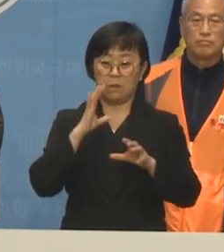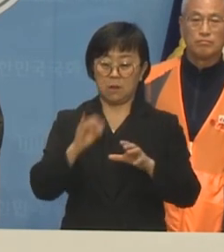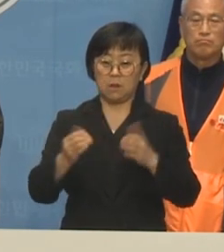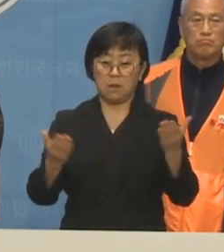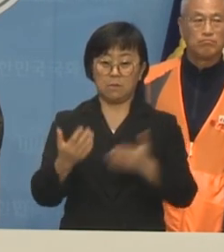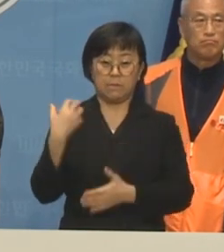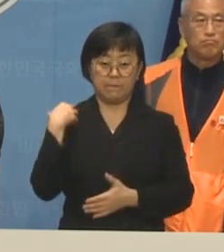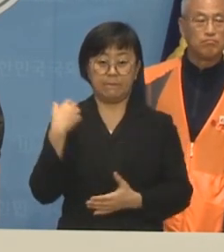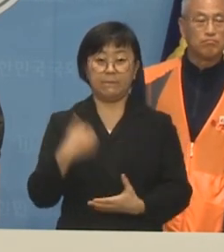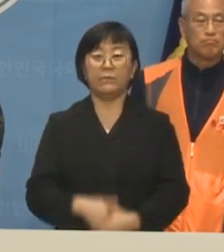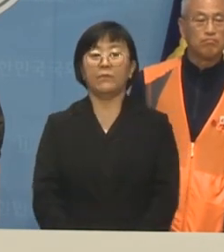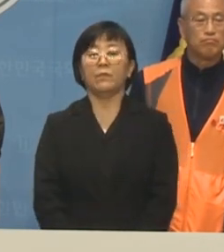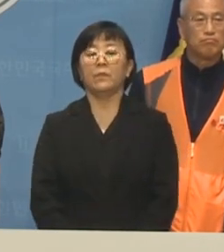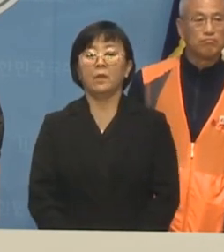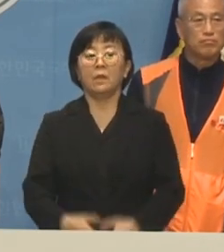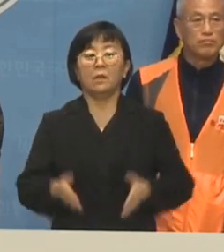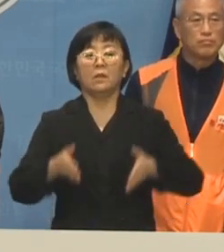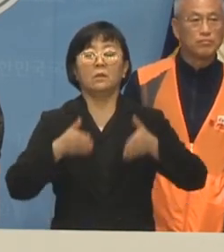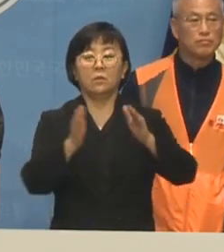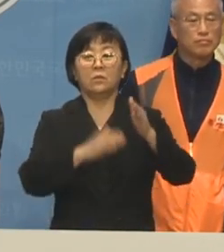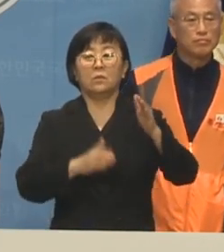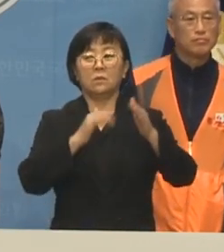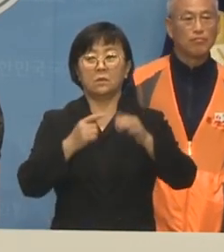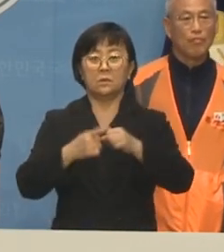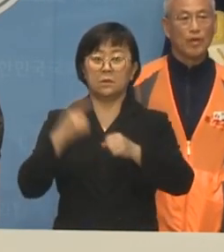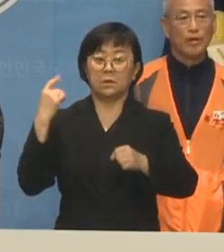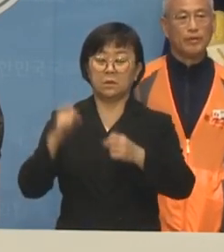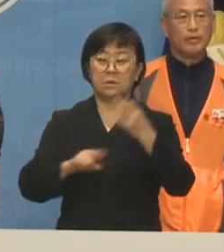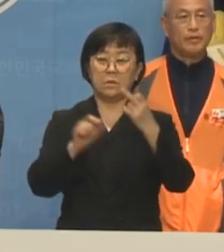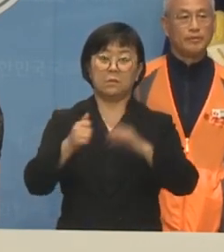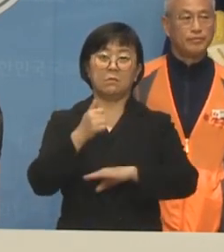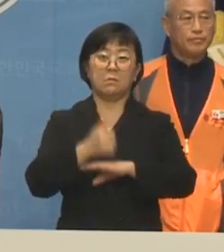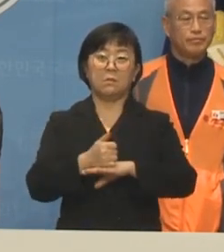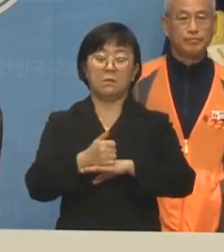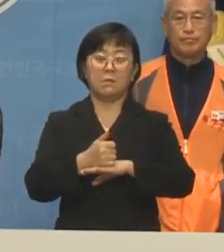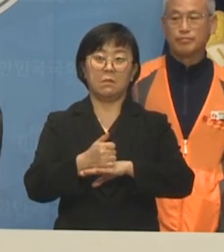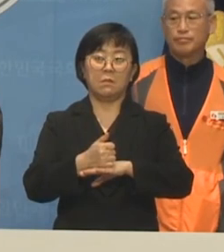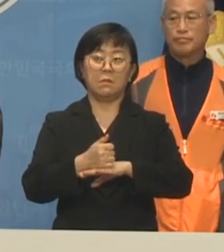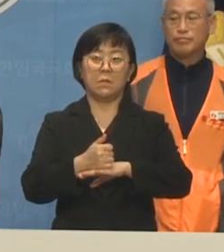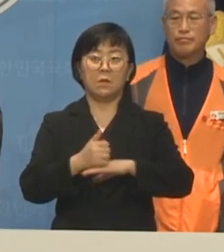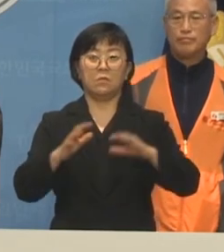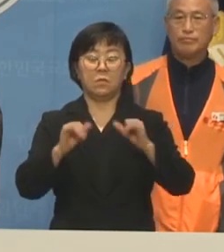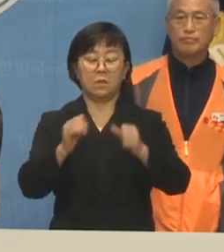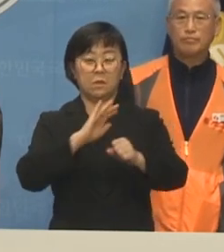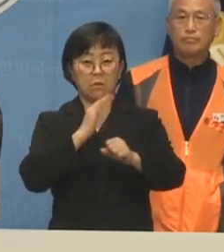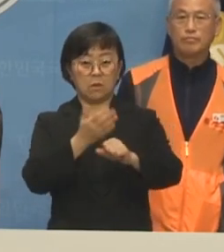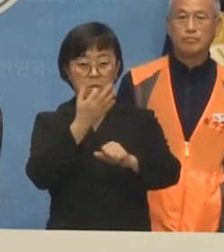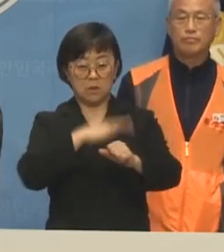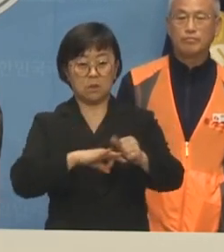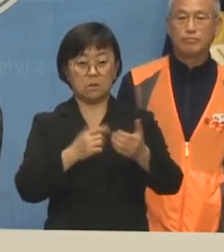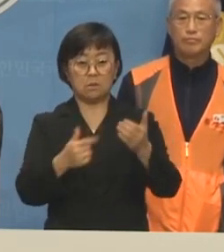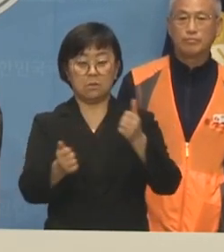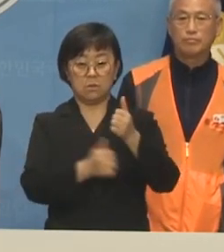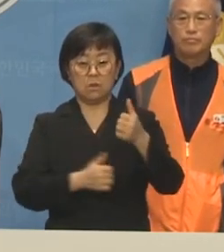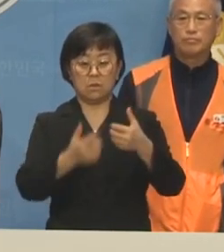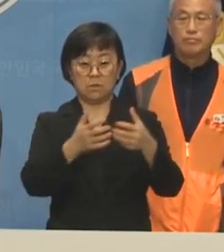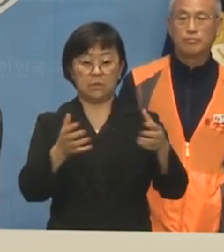책무와 의무입니다. 도로공사는 작년 연말만 해도 국민권익위로부터